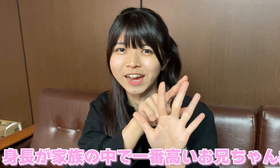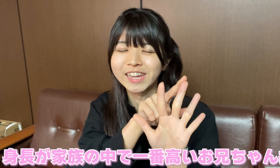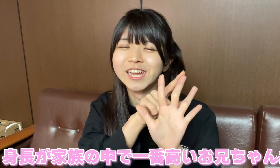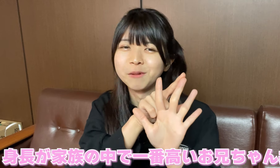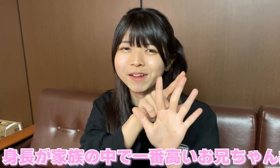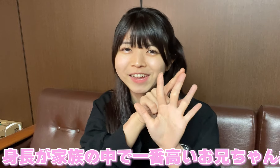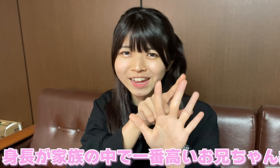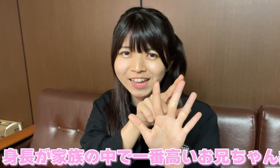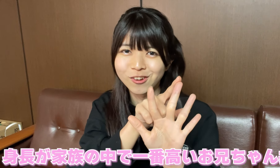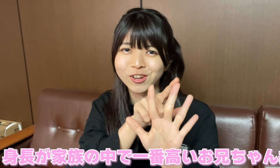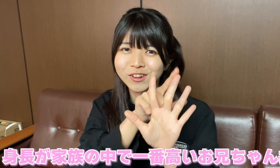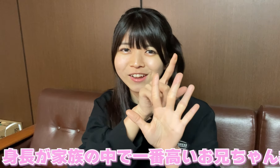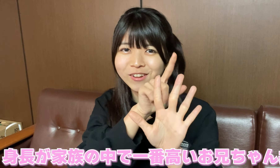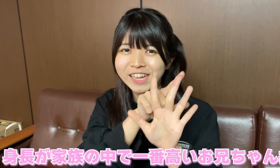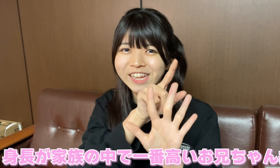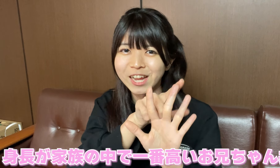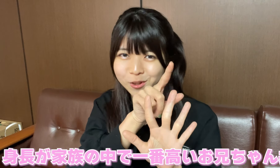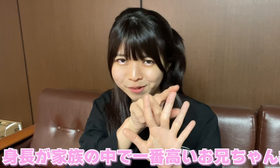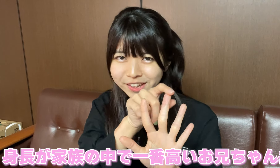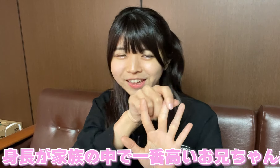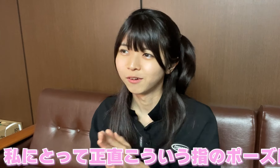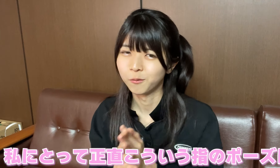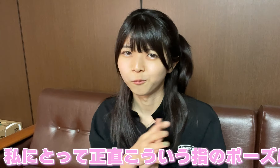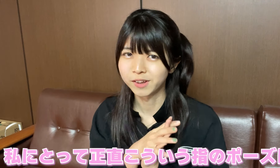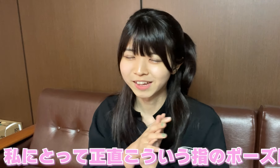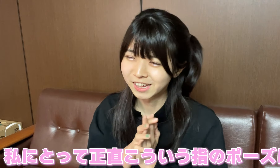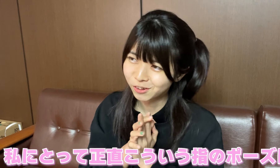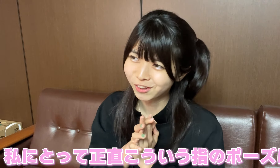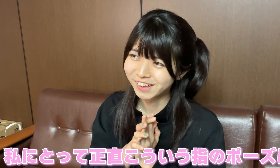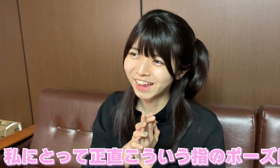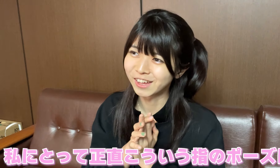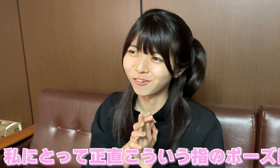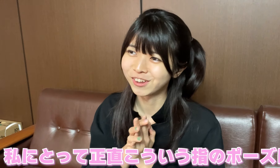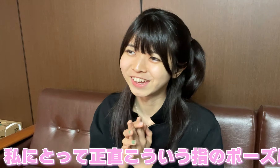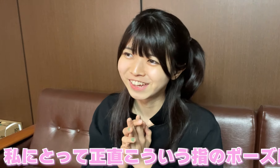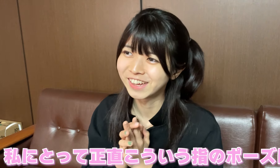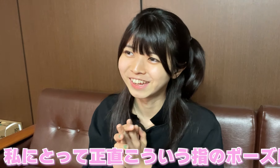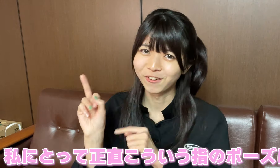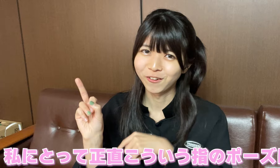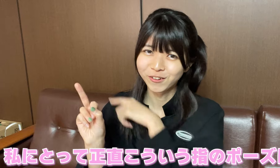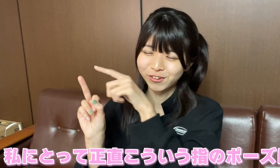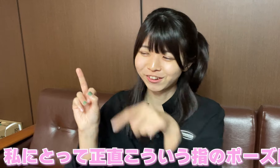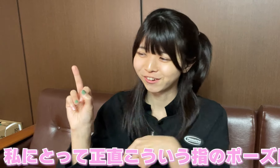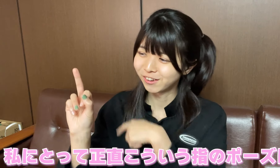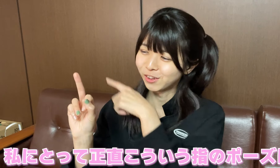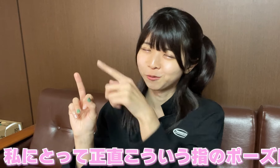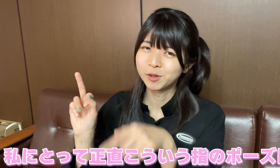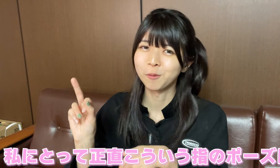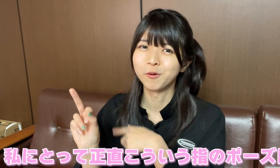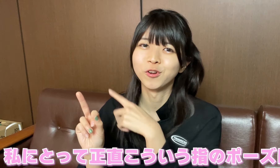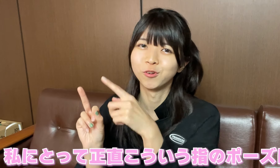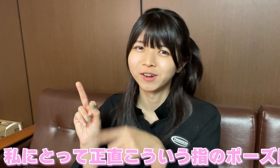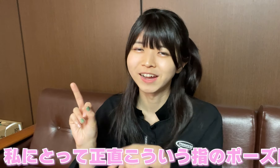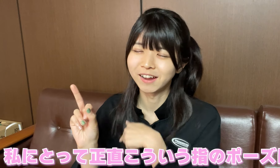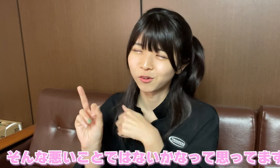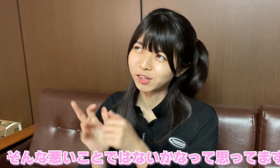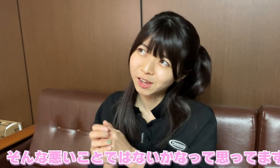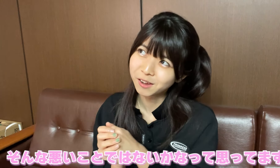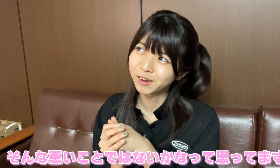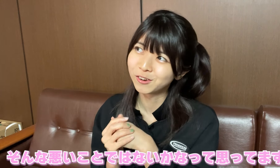で一番高いというお兄ちゃん指、私にとって正直こういう指のポーズはそんな悪い